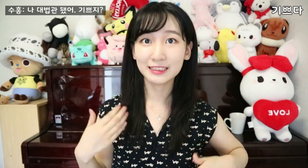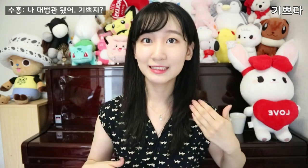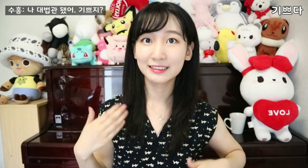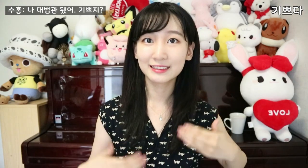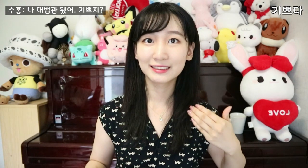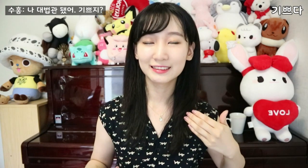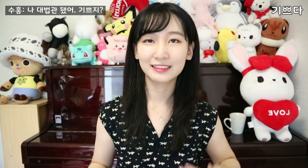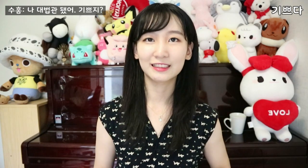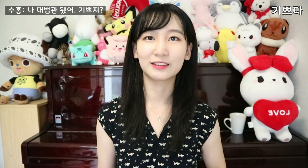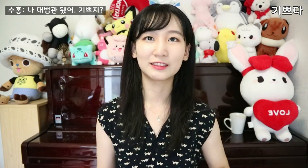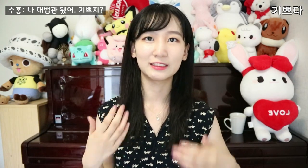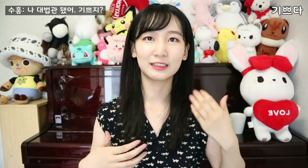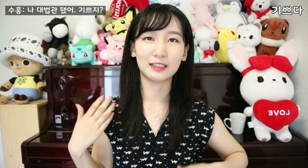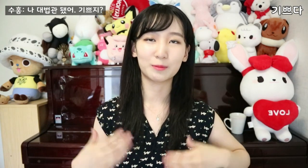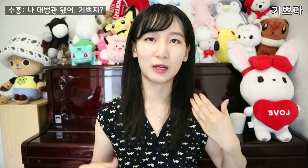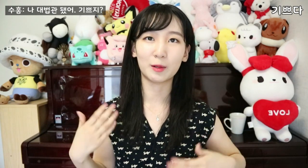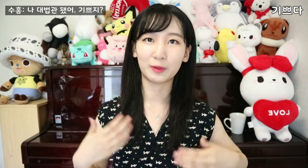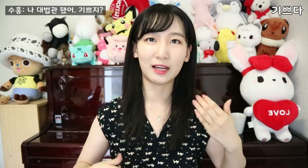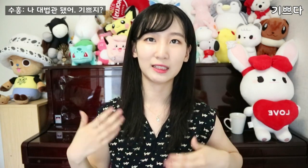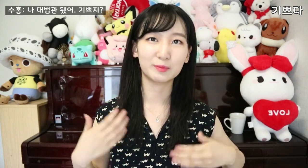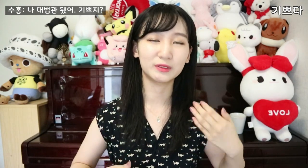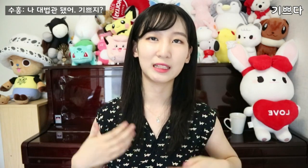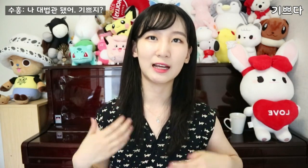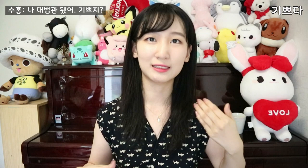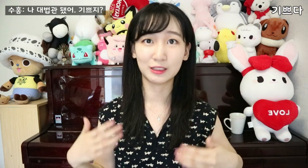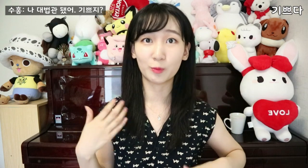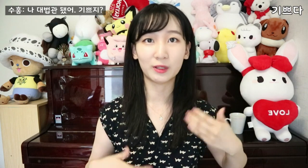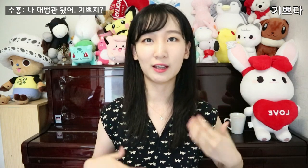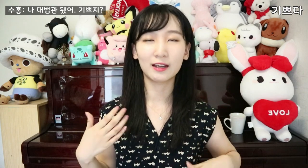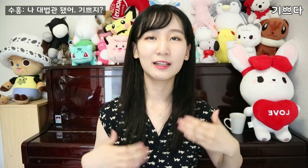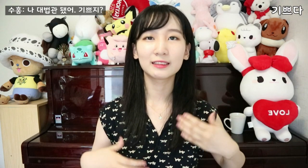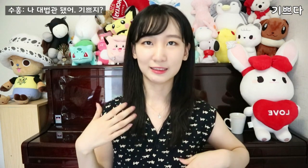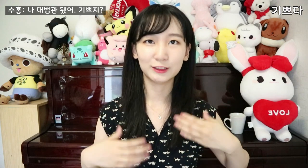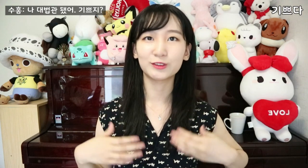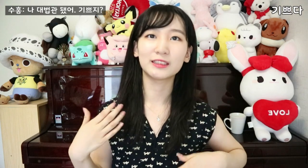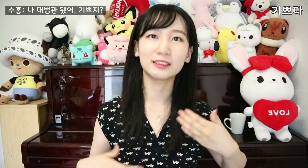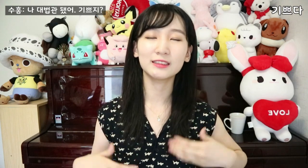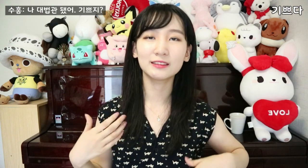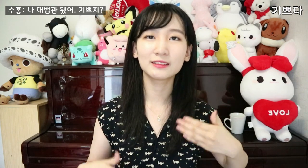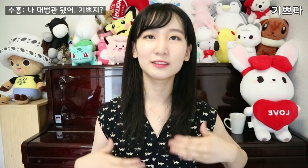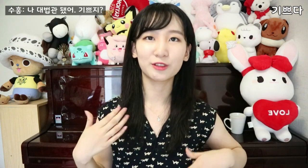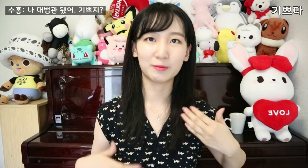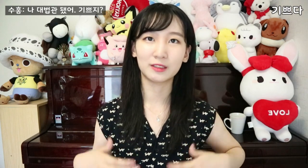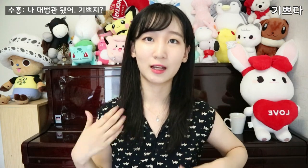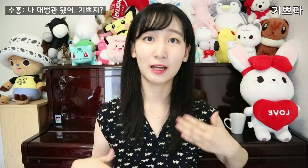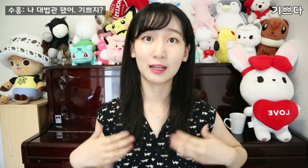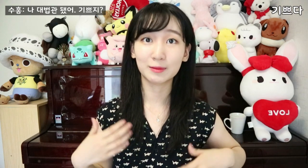기쁘지? 이거는 이제 반갑다, 기쁘다, 즐겁다 다 쓸 수 있는 수화입니다.